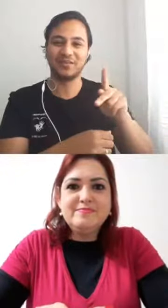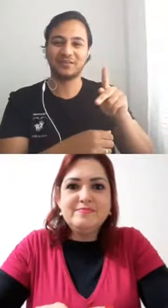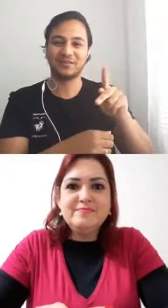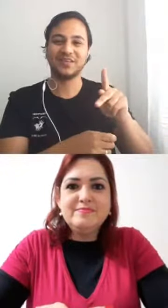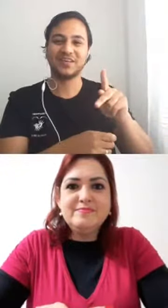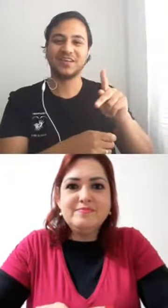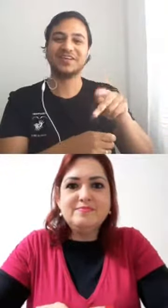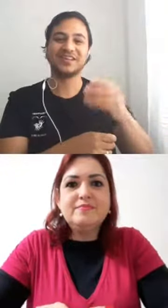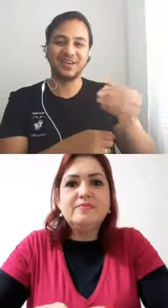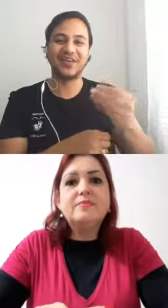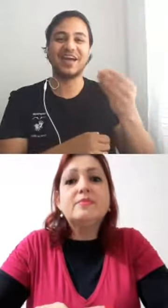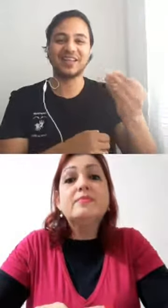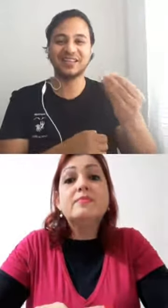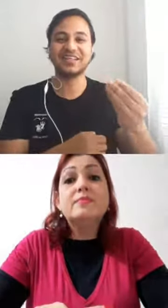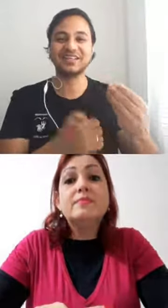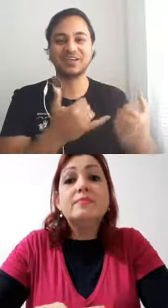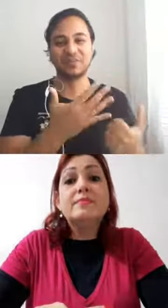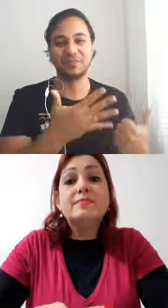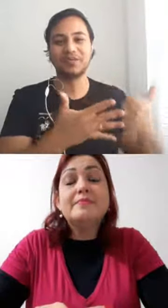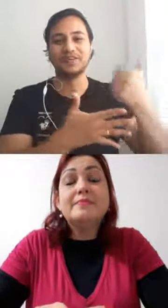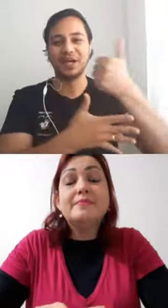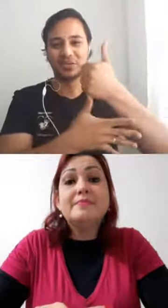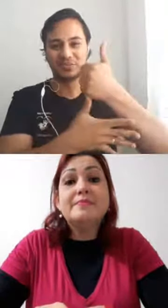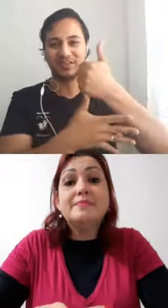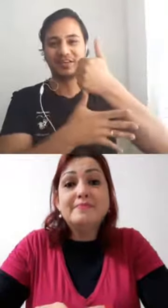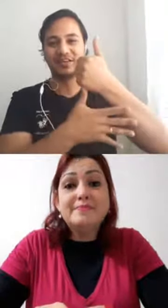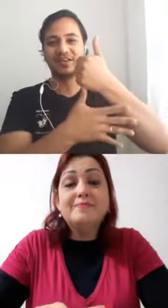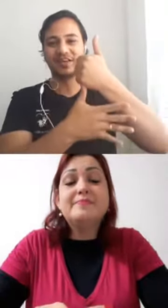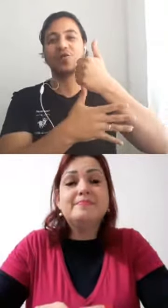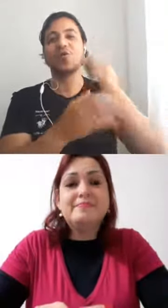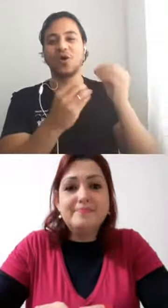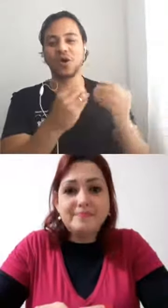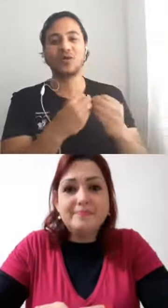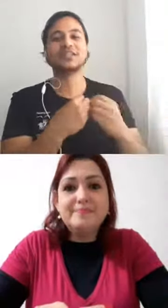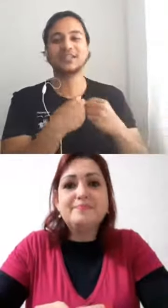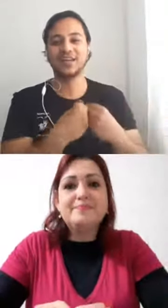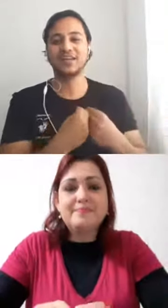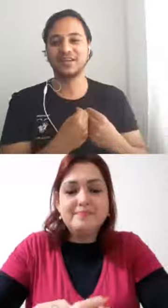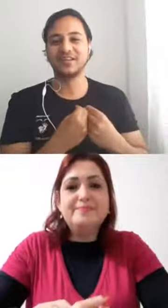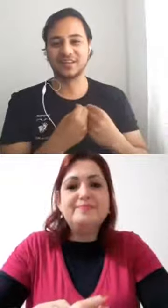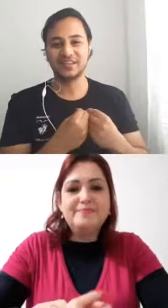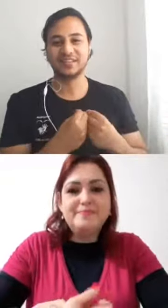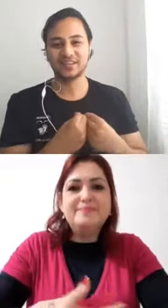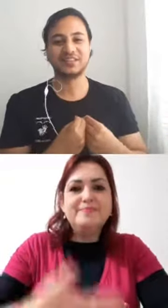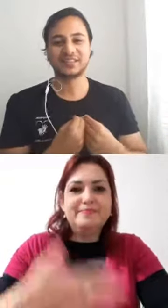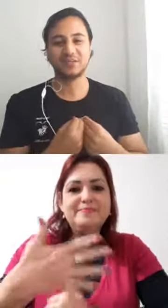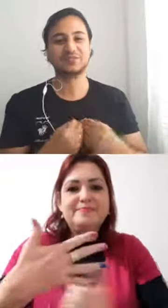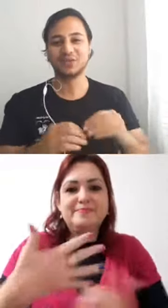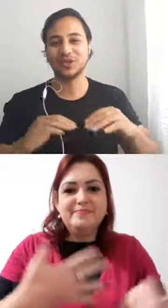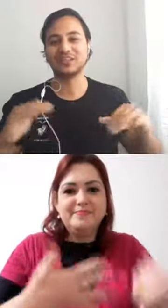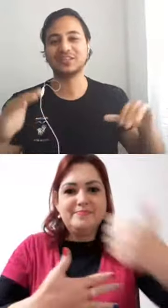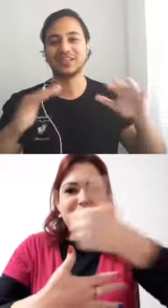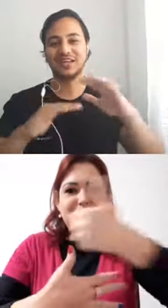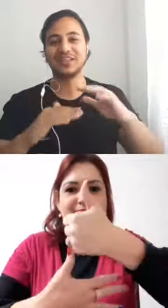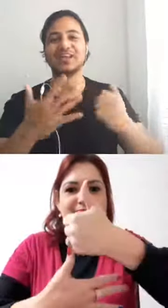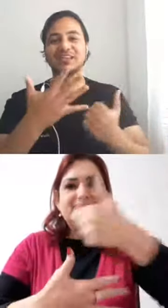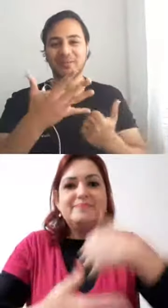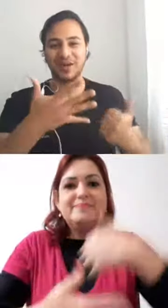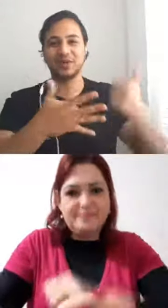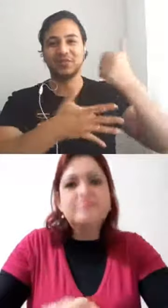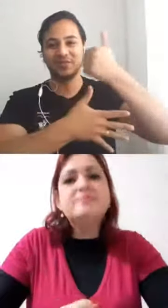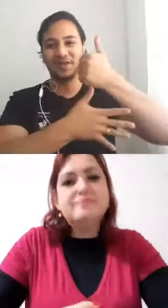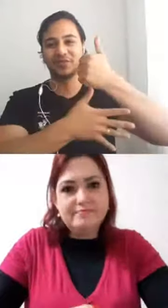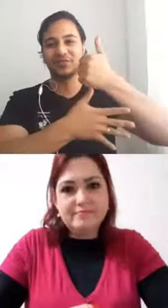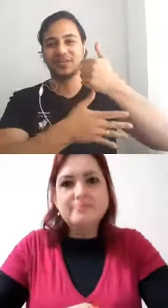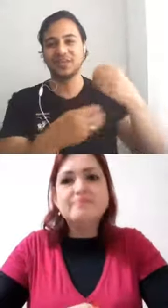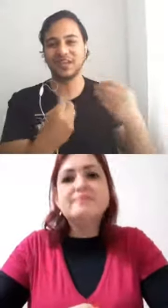Libras. Entendeu? É nessa questão de privilégio ouvinte. Eu concordo com eles, tem, né, existe mesmo em toda a sociedade essa parte